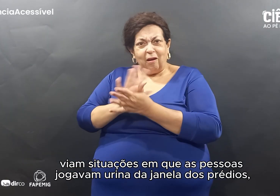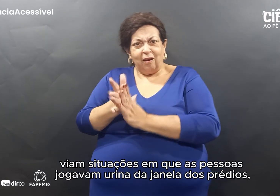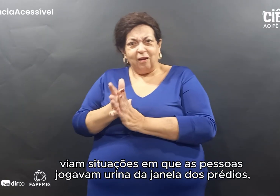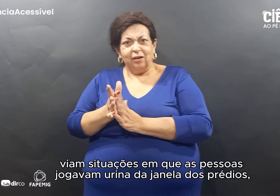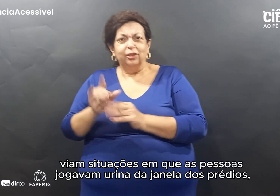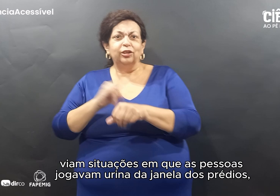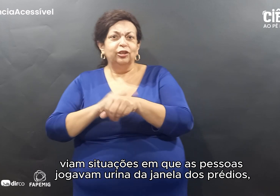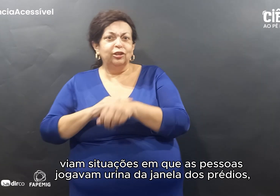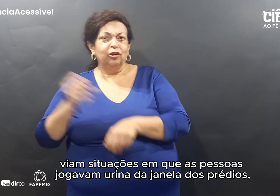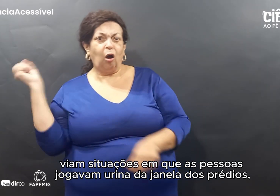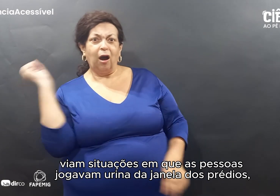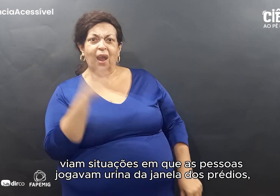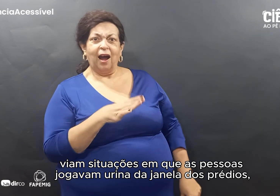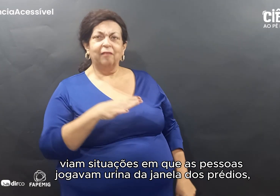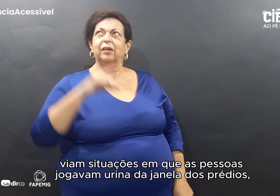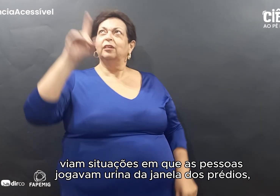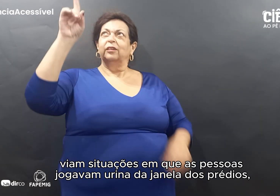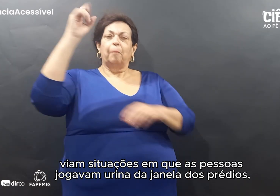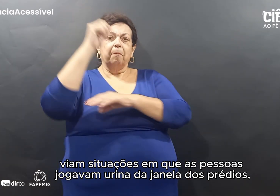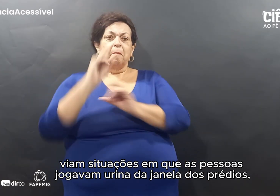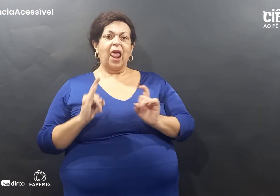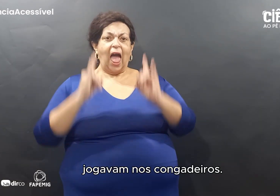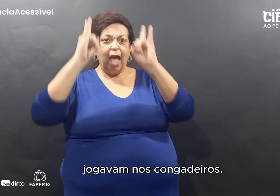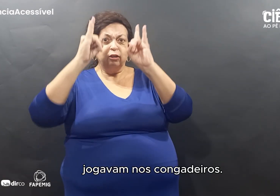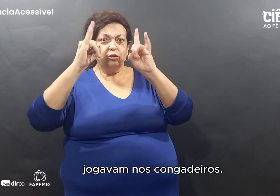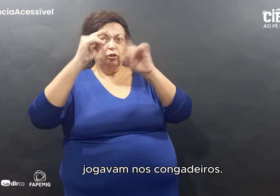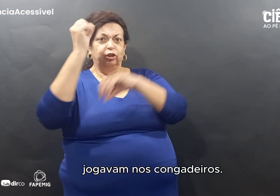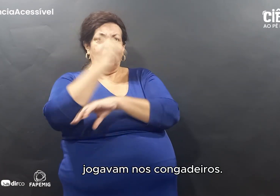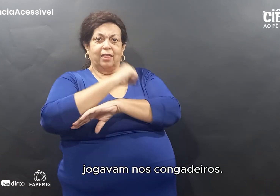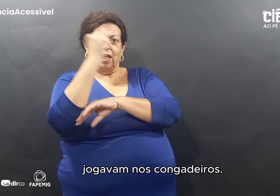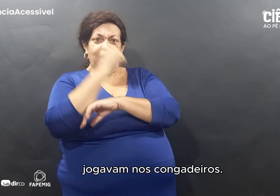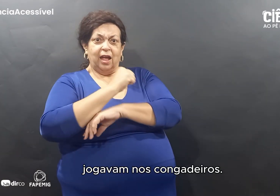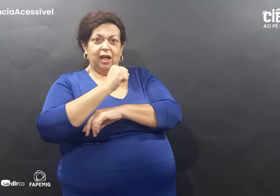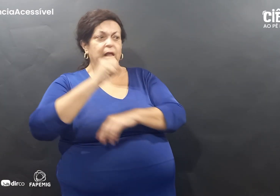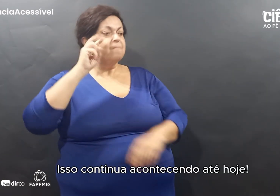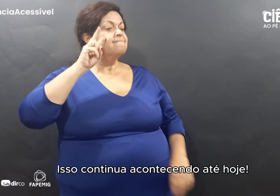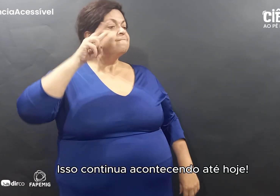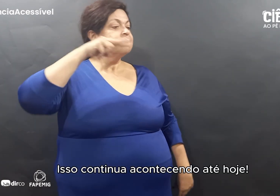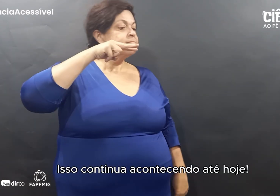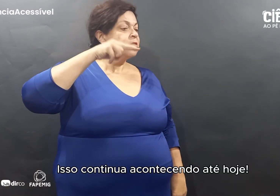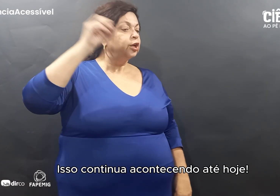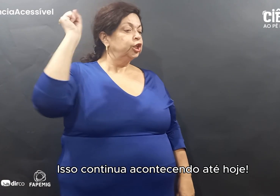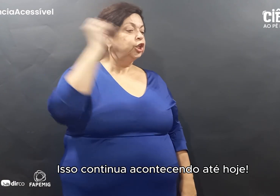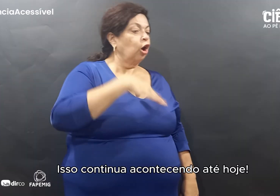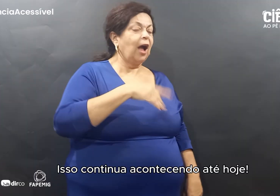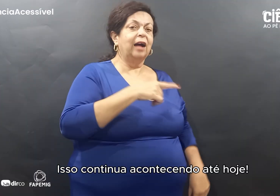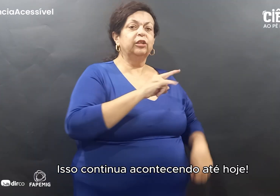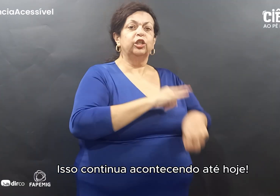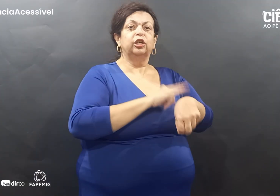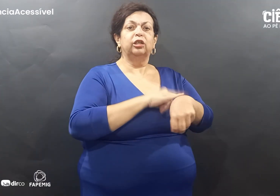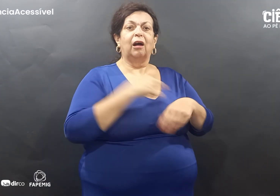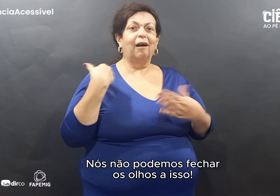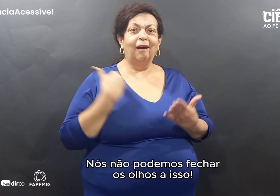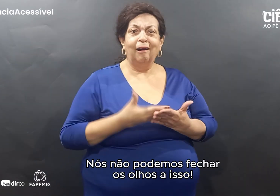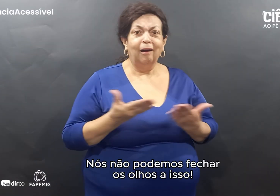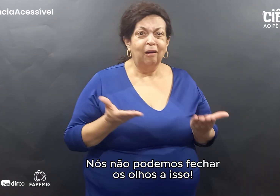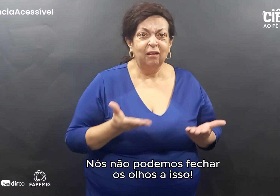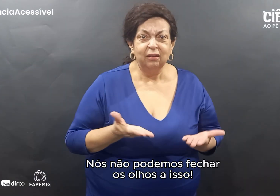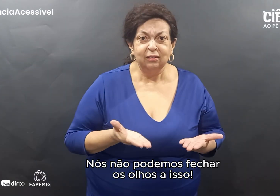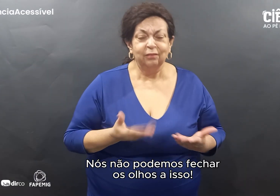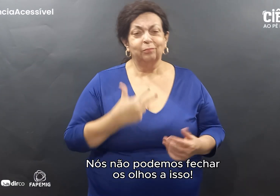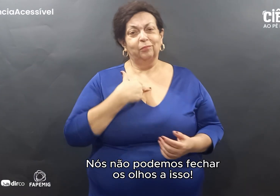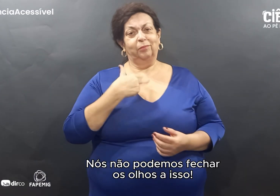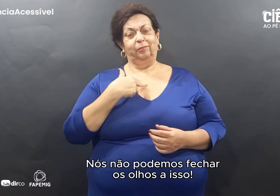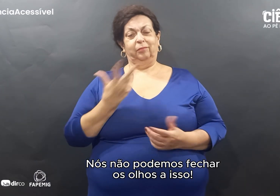jogavam urina da janela dos prédios, jogavam nos congadeiros. Isso continua acontecendo até hoje. Nós não